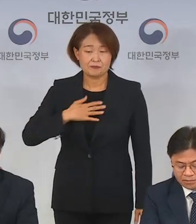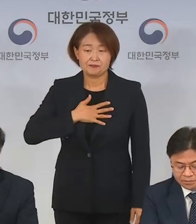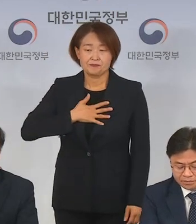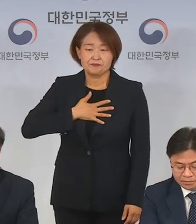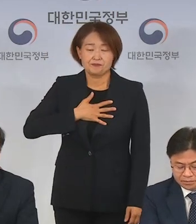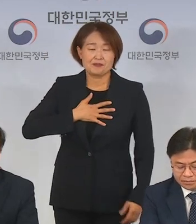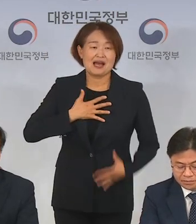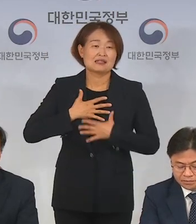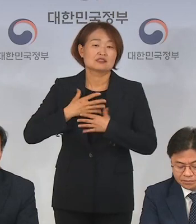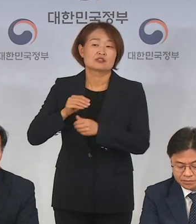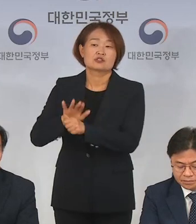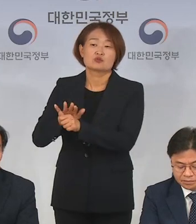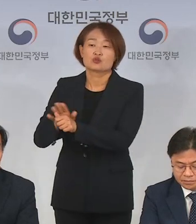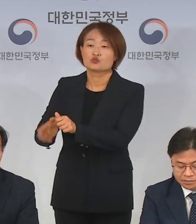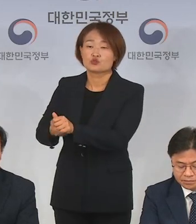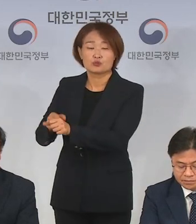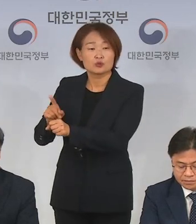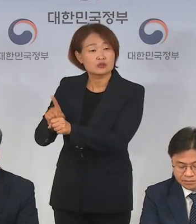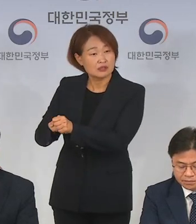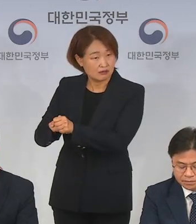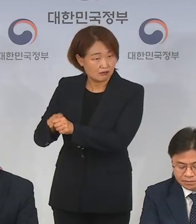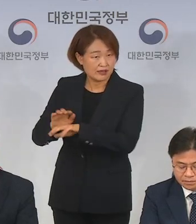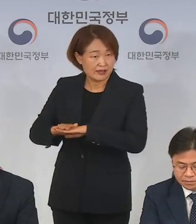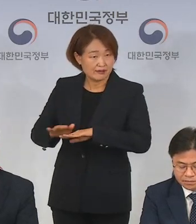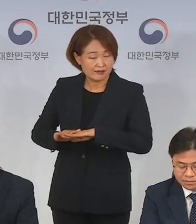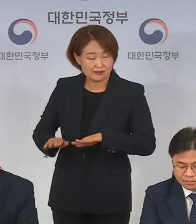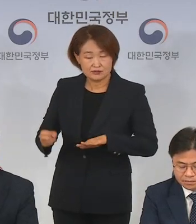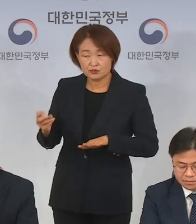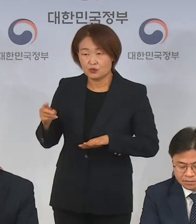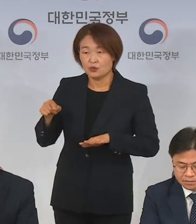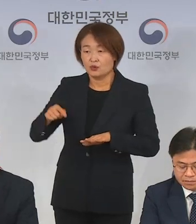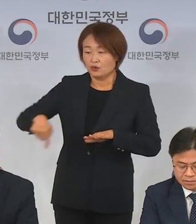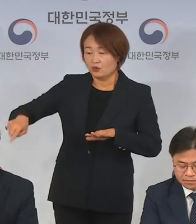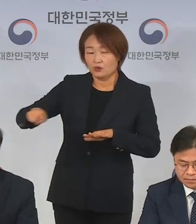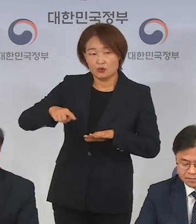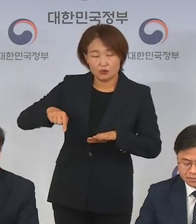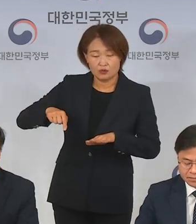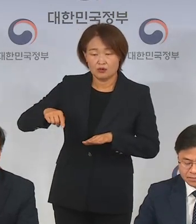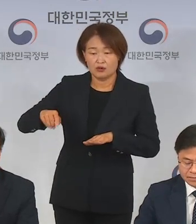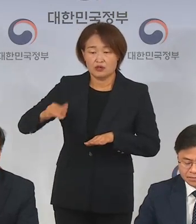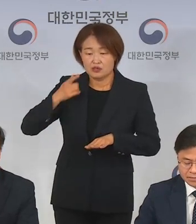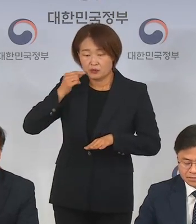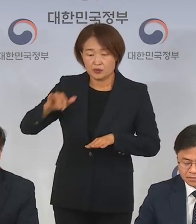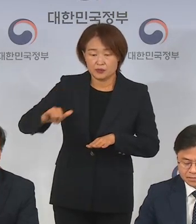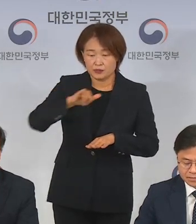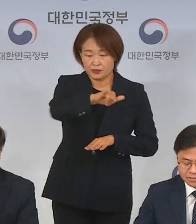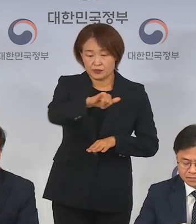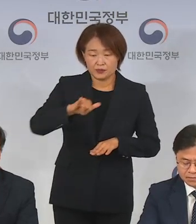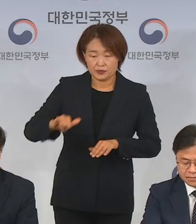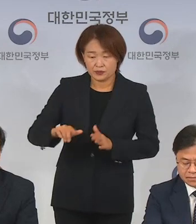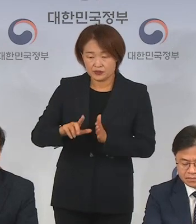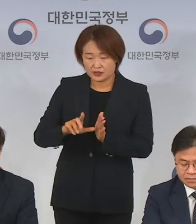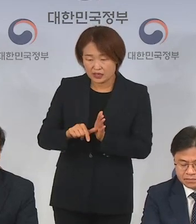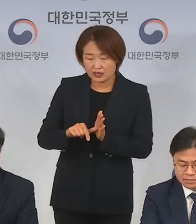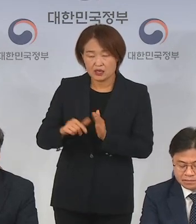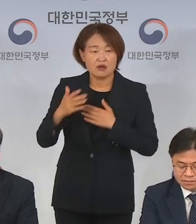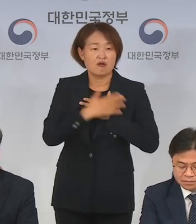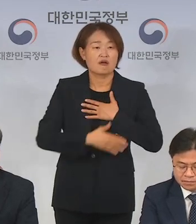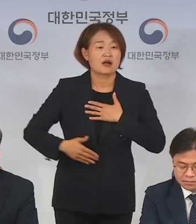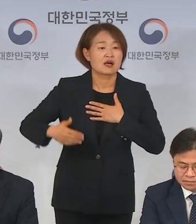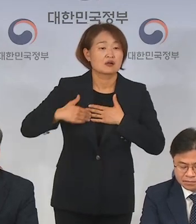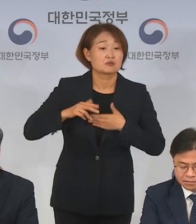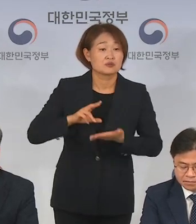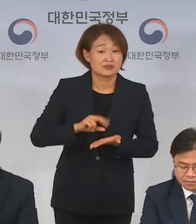안정을 지원하기 위한 내부적인 조치라든지 또 그분들 오고 가면서 혹시라도 그런 뭐